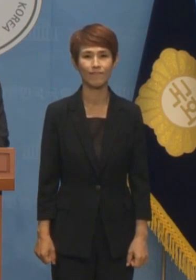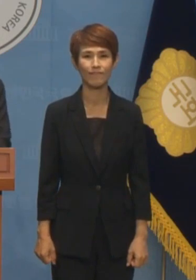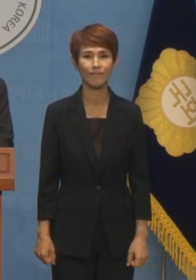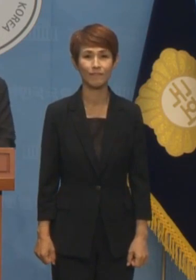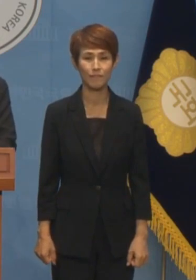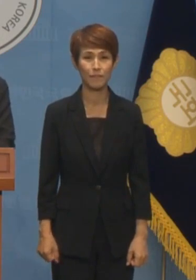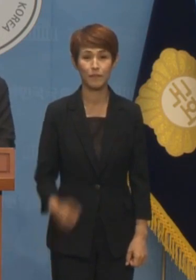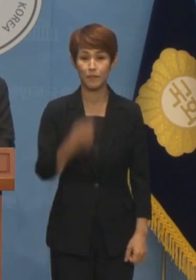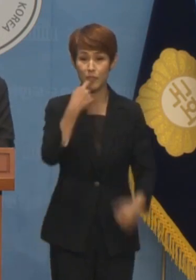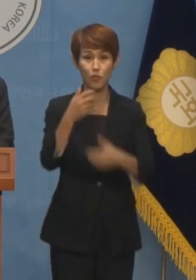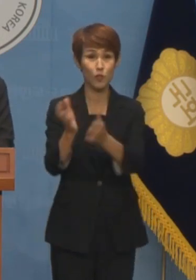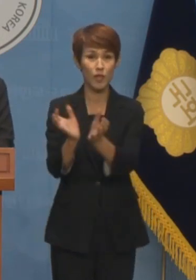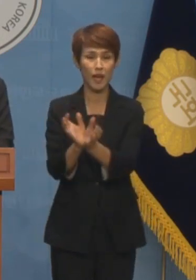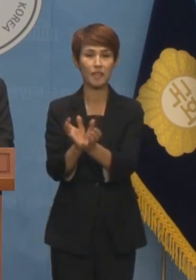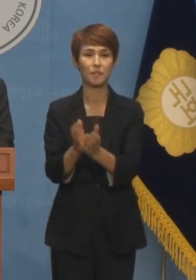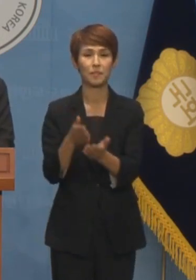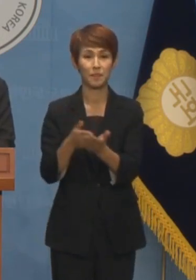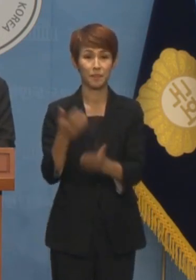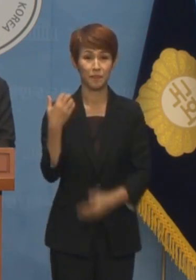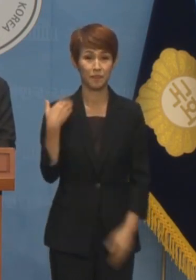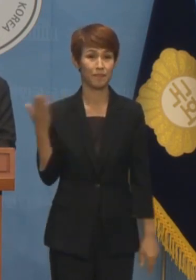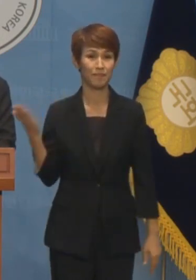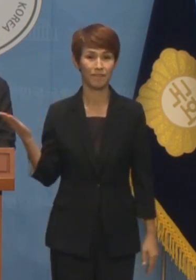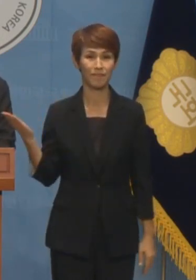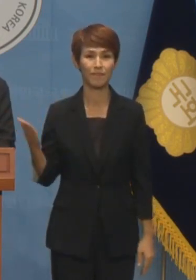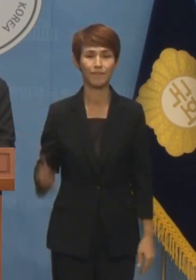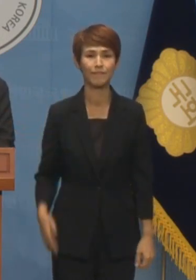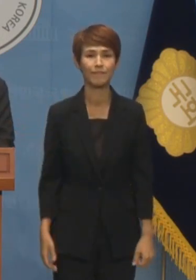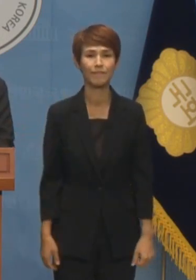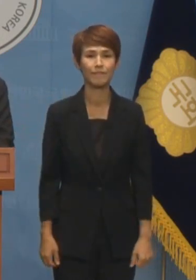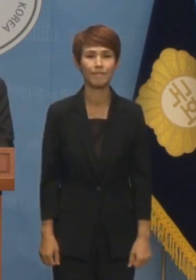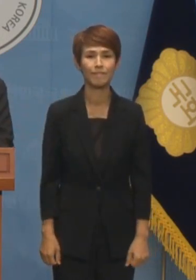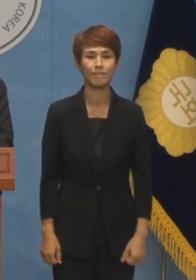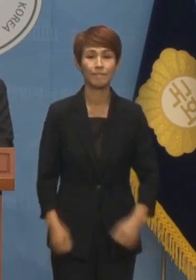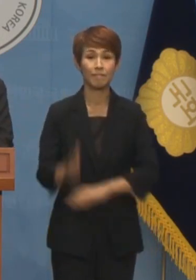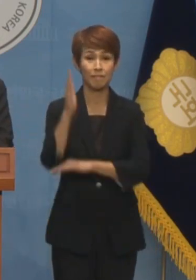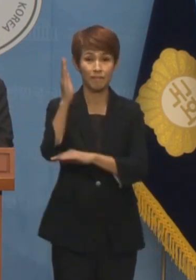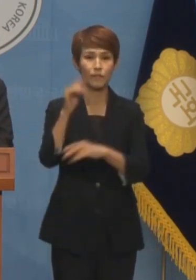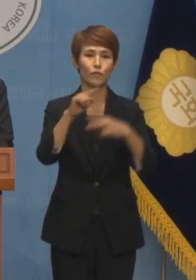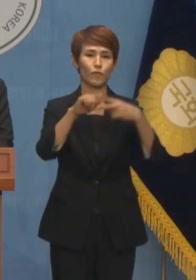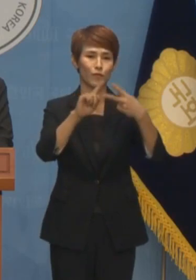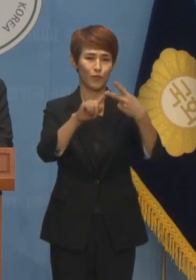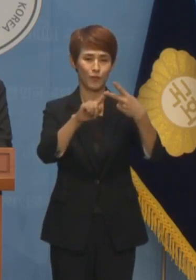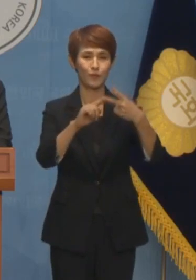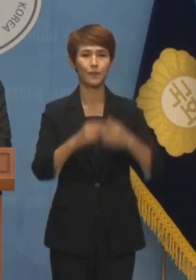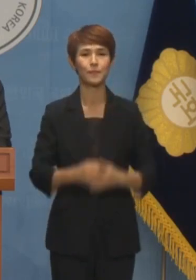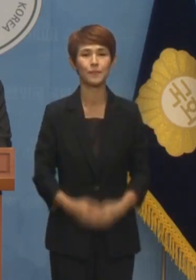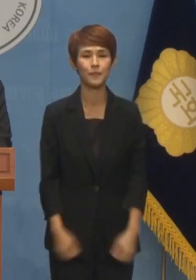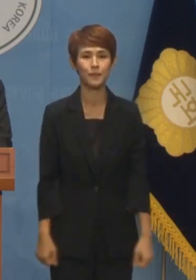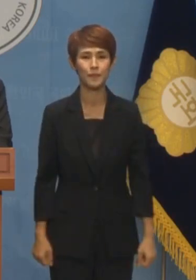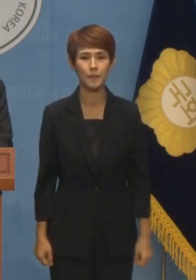네, 더불어민주당 원내대변인 윤종군입니다. 오전 두 건 브리핑하도록 하겠습니다.